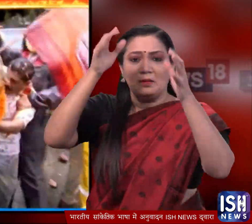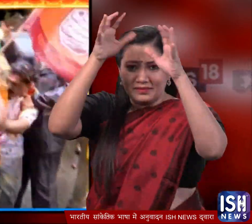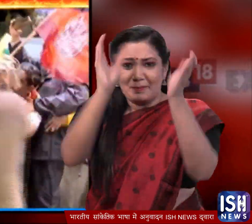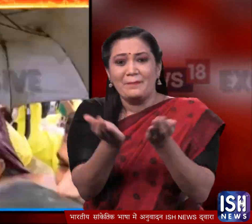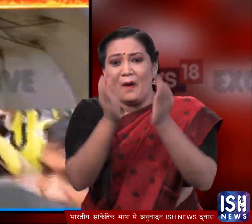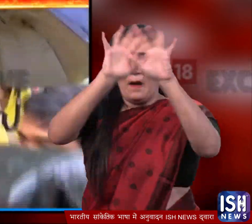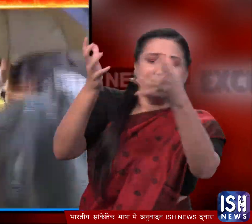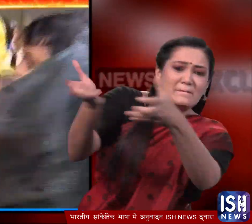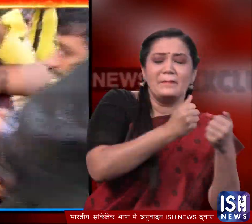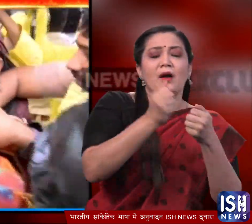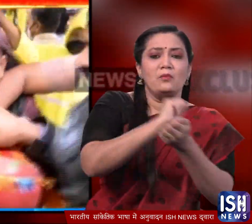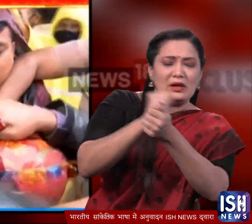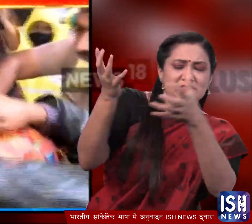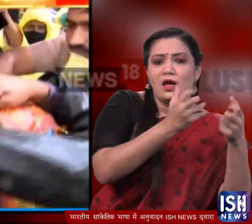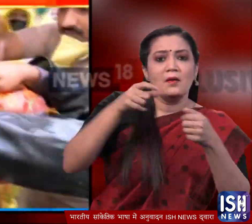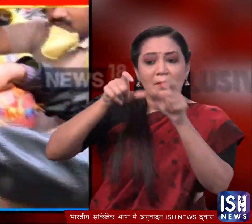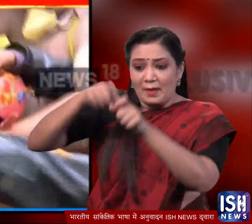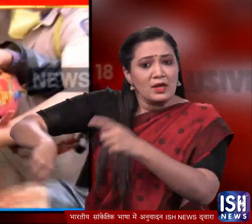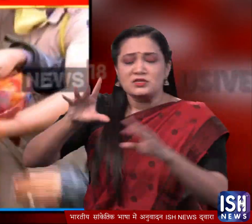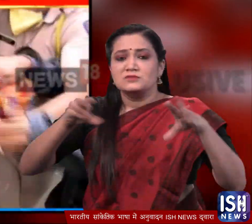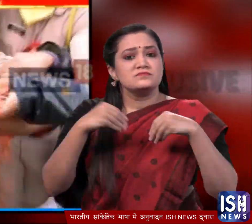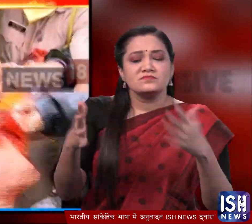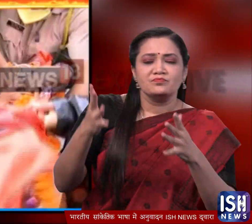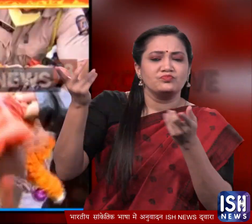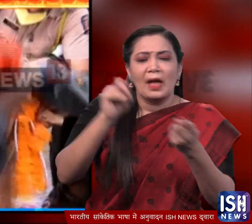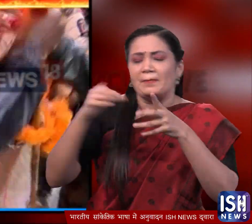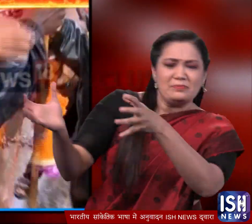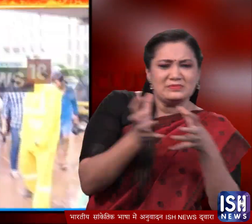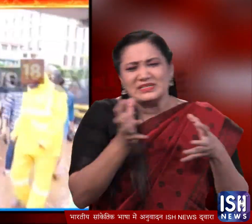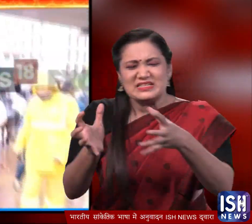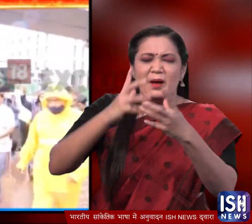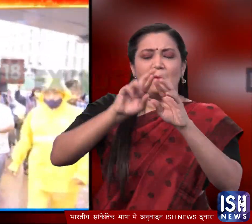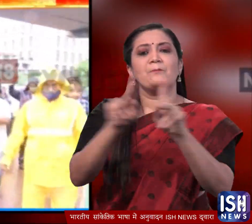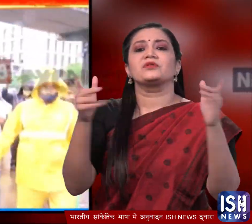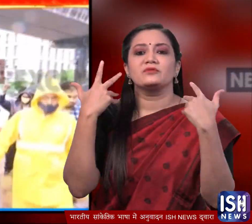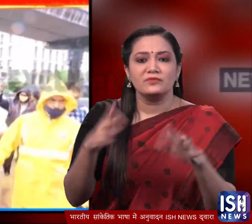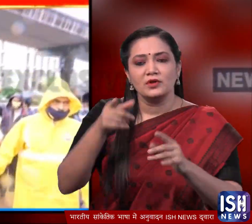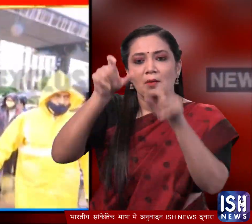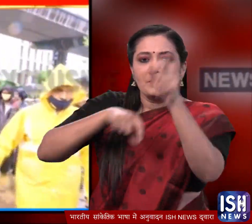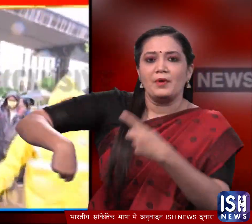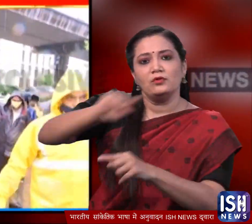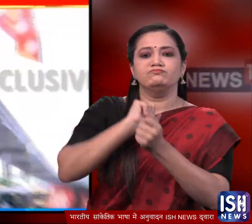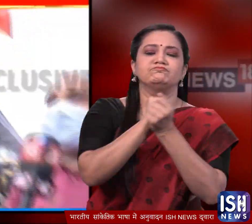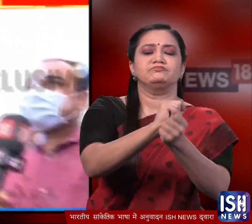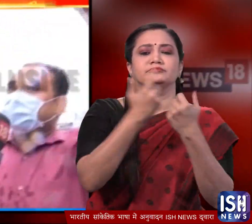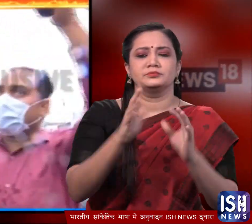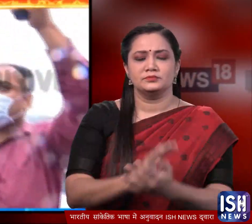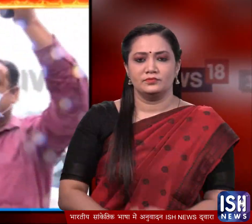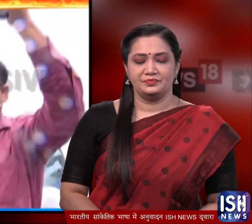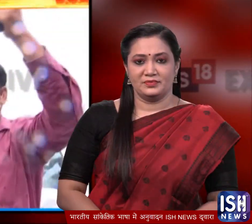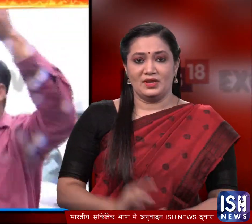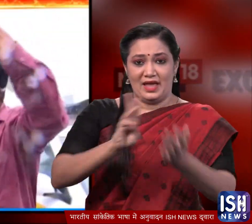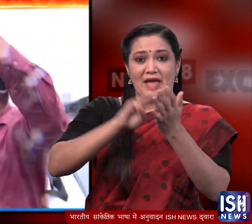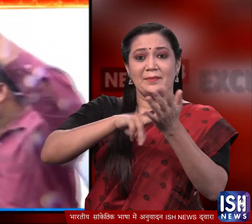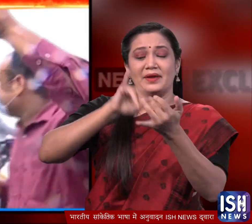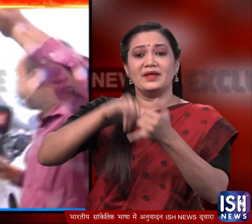की कोशिश करने लगे, जिसका उन लोगों ने पुरजोर विरोध किया। इसी खींचतान में मटकी फूट गई और पुलिस इन सभी को हिरासत में लेती नजर आई। एमएनएस के लोगों